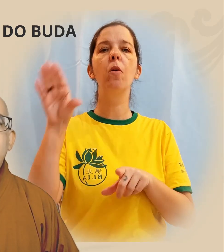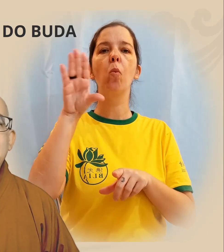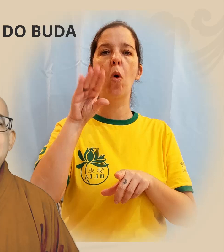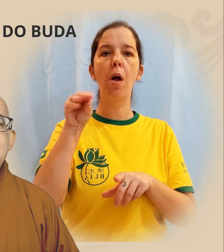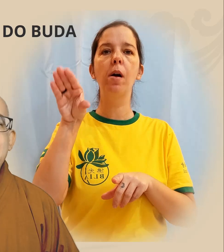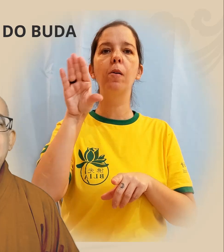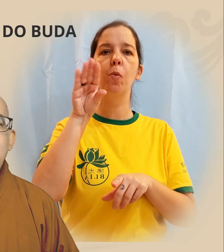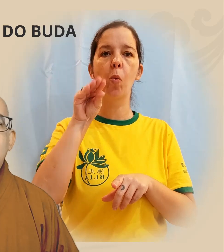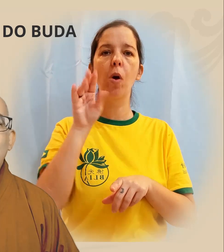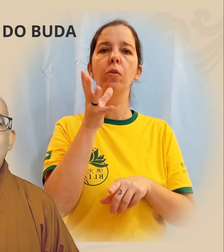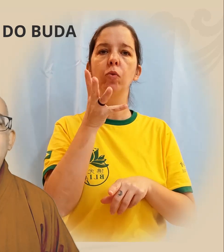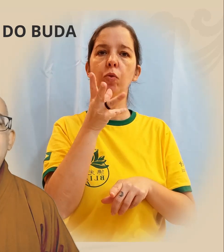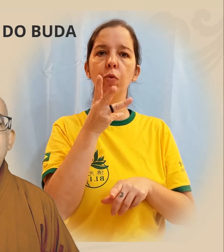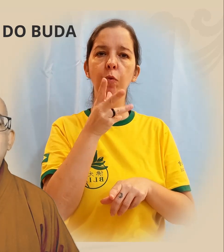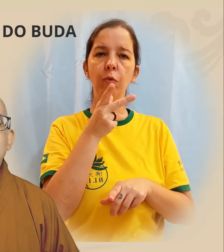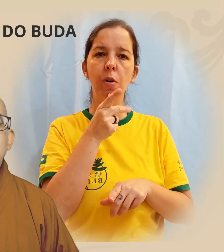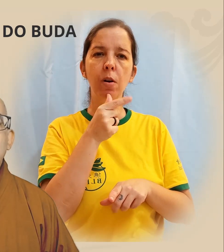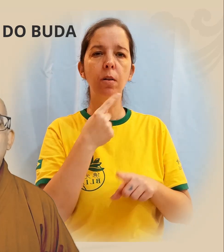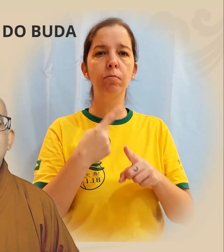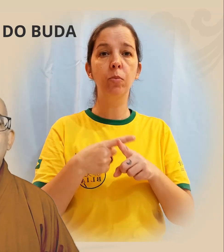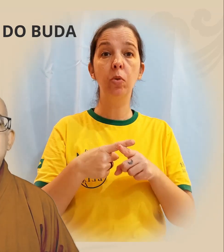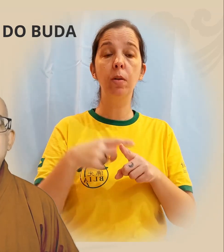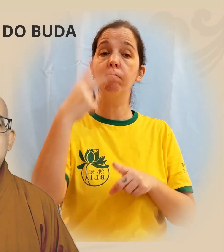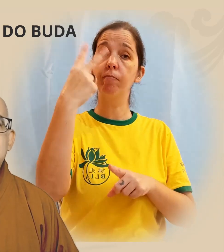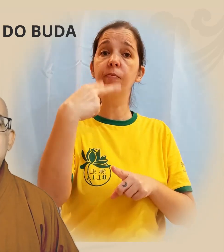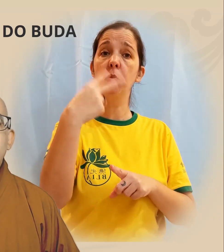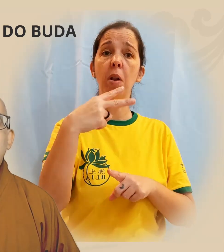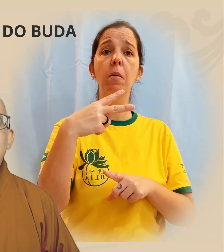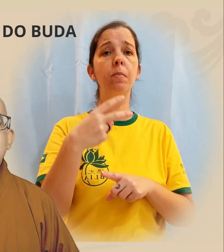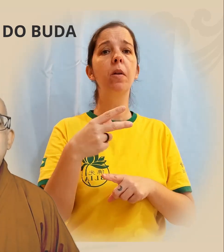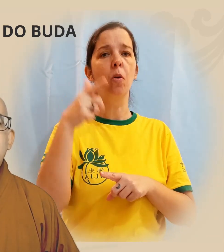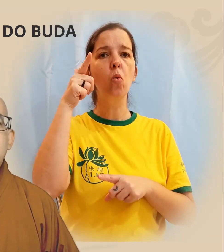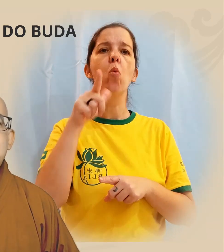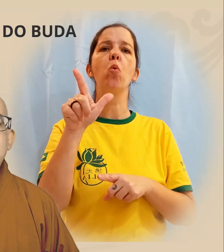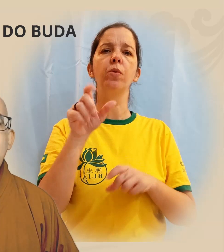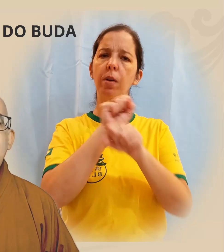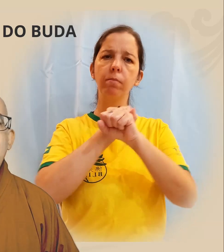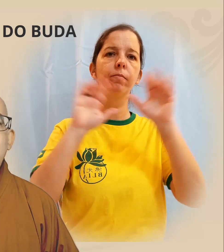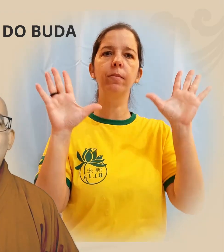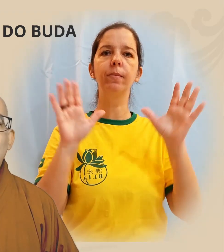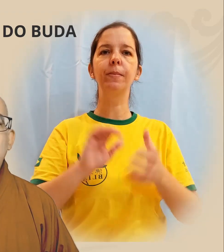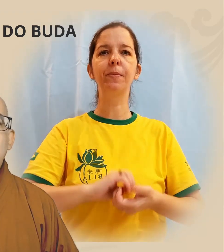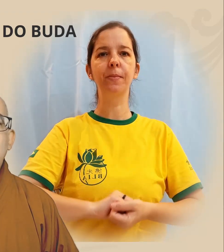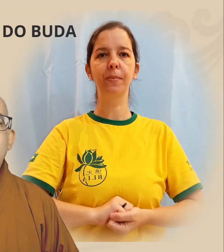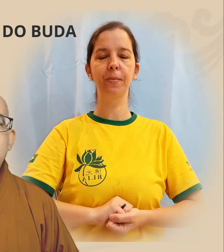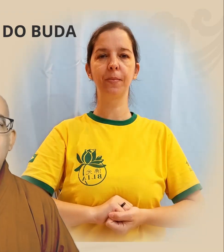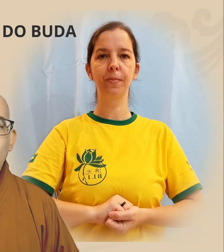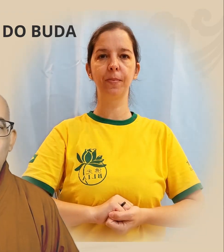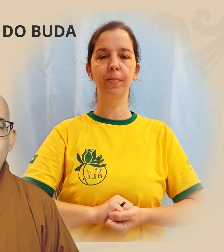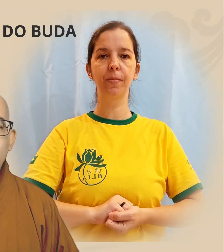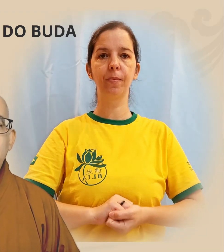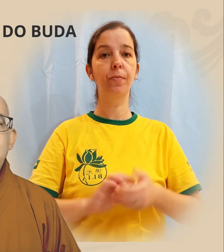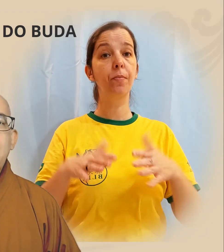também facilitar o entendimento de vocês através da leitura